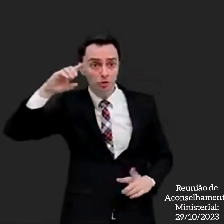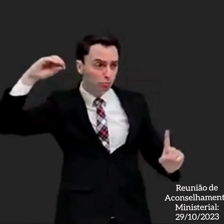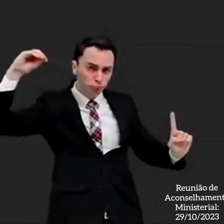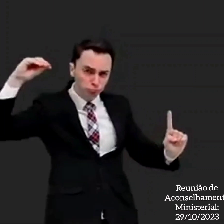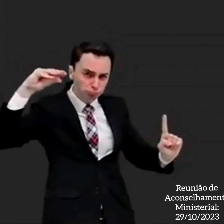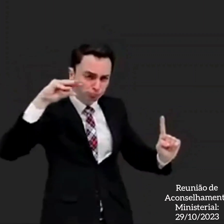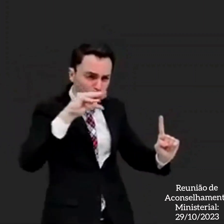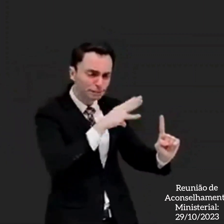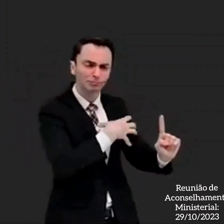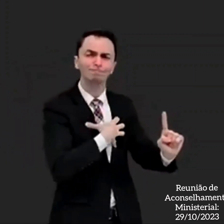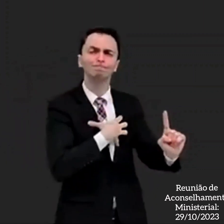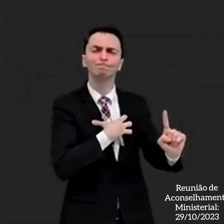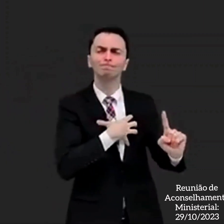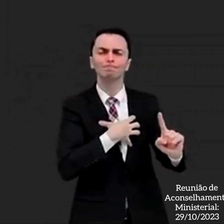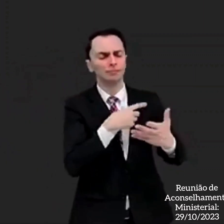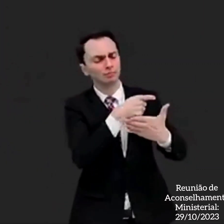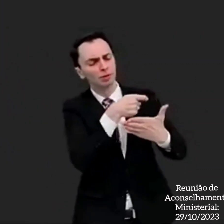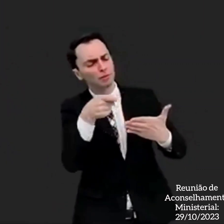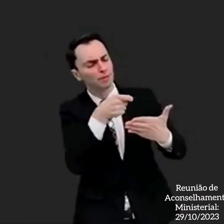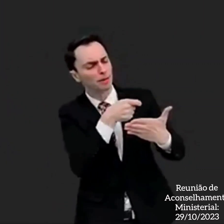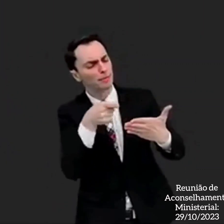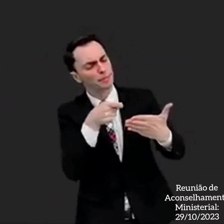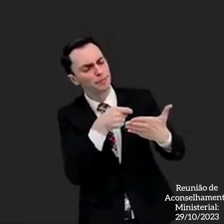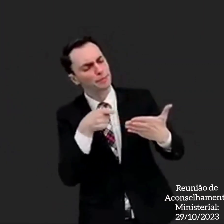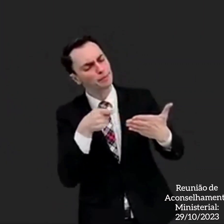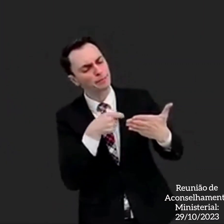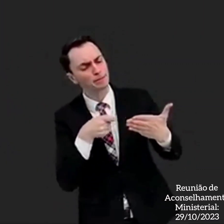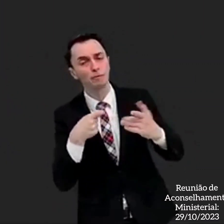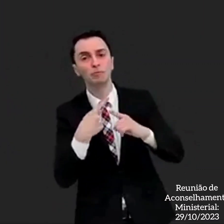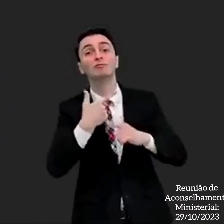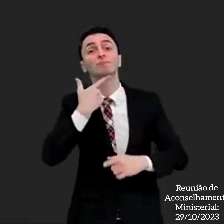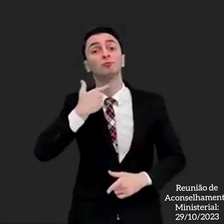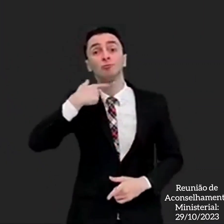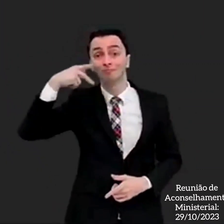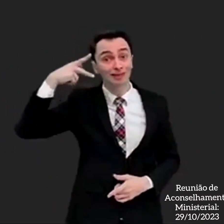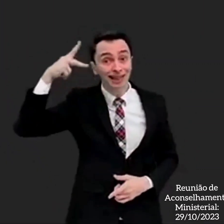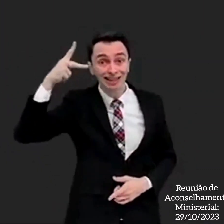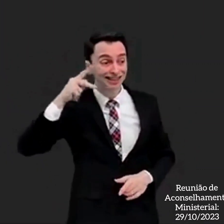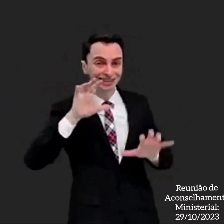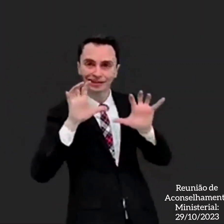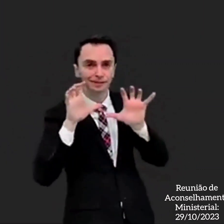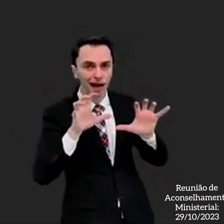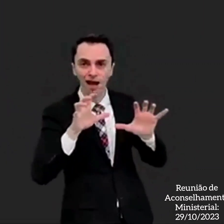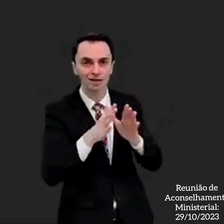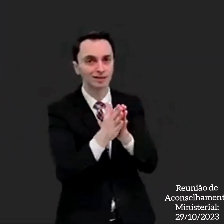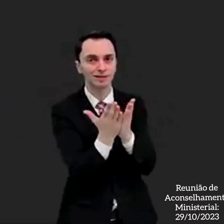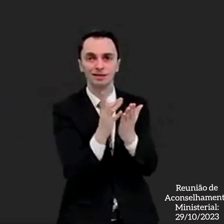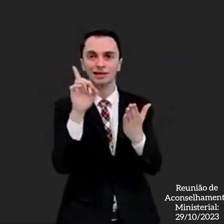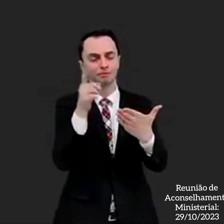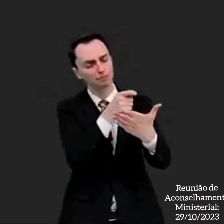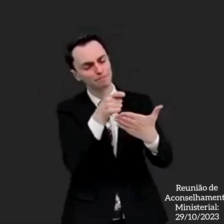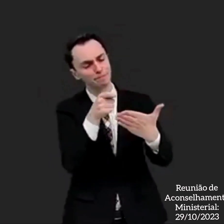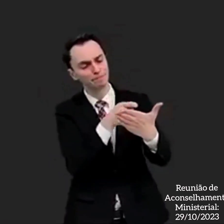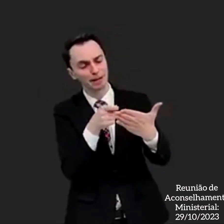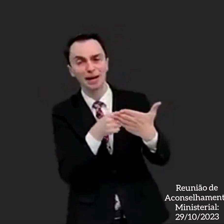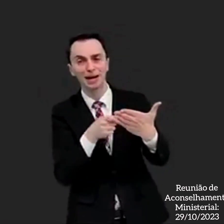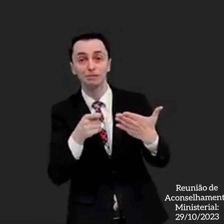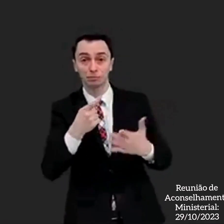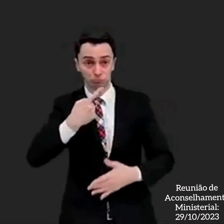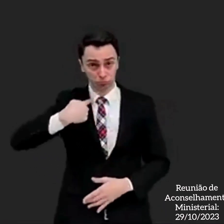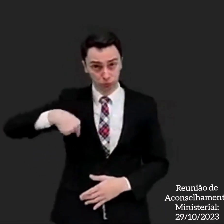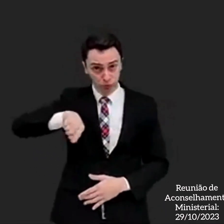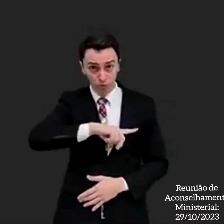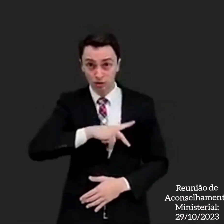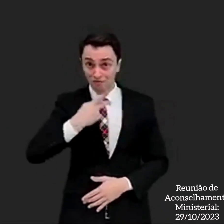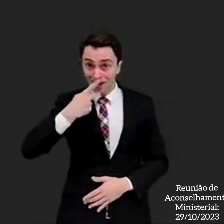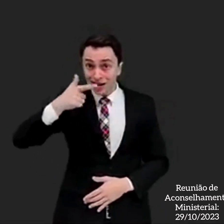divino, refletindo a perfeita intenção do Eterno. Assim, reafirmamos nossa